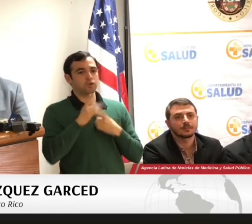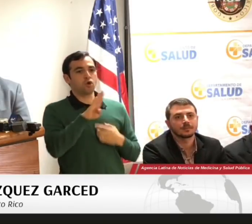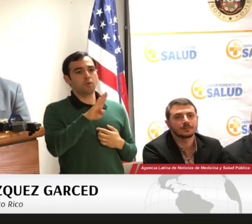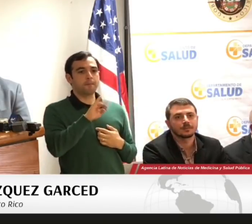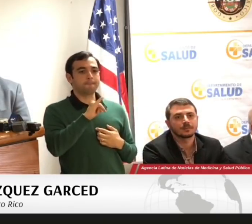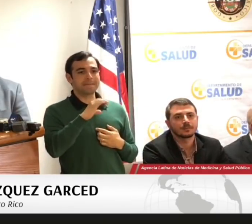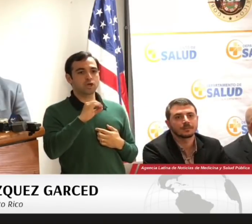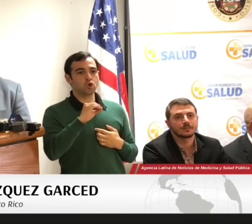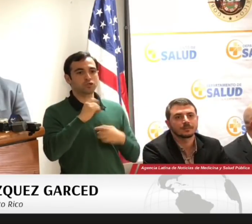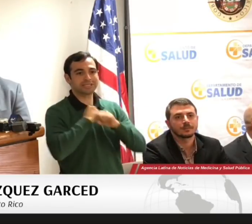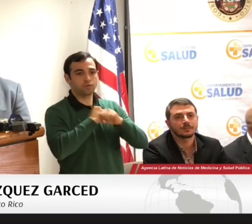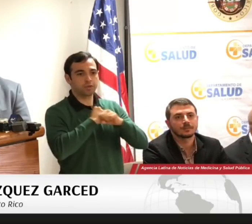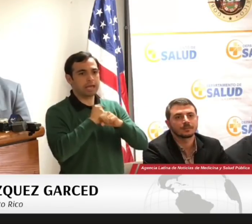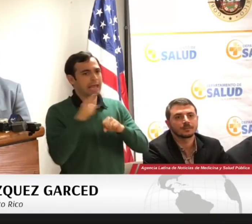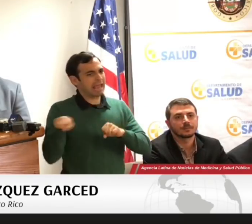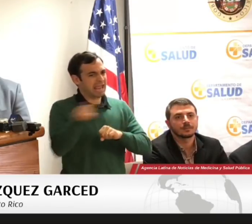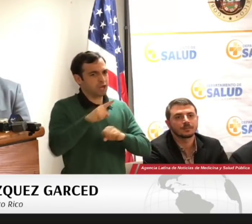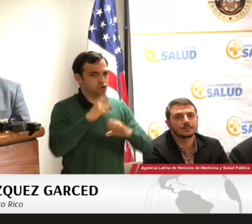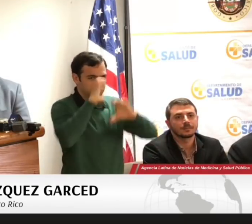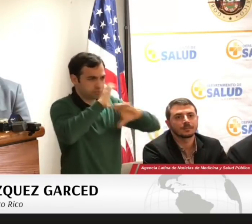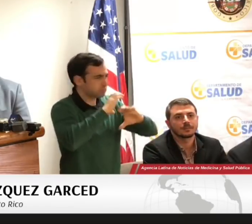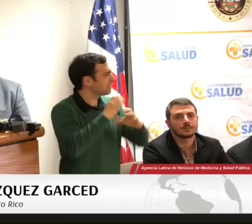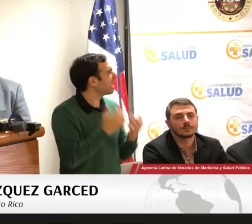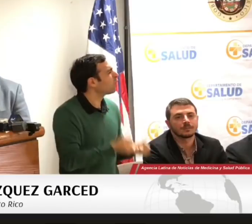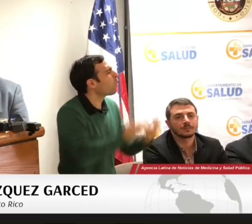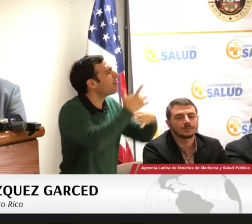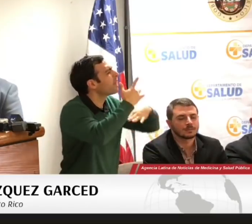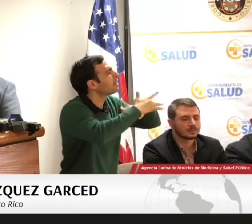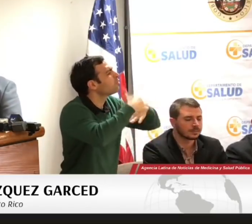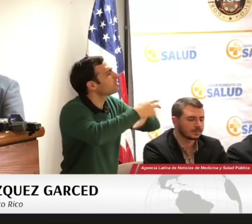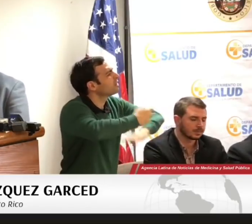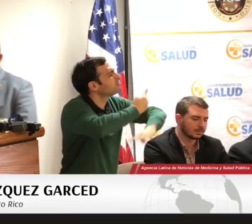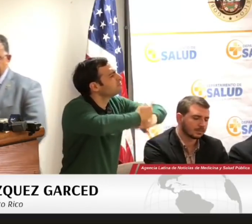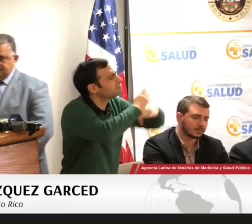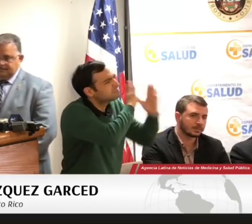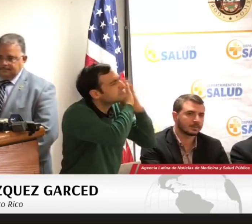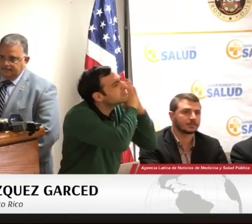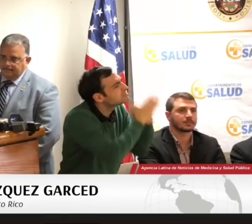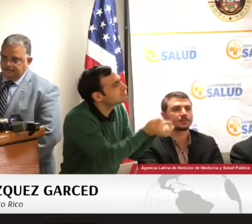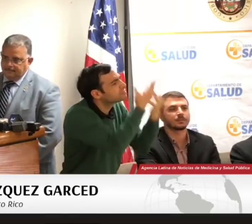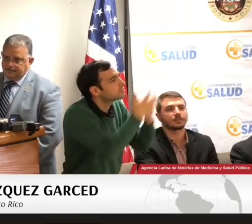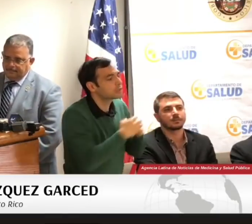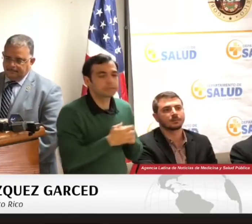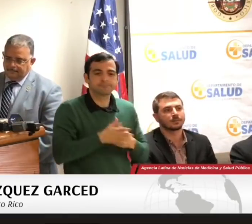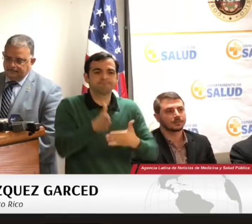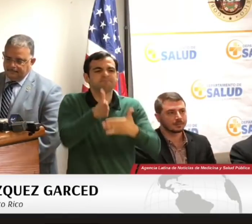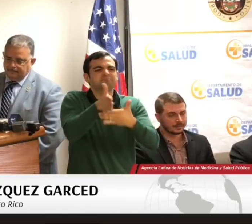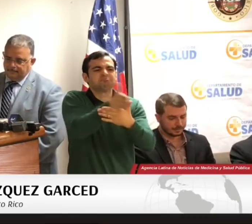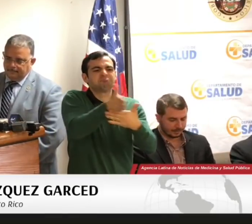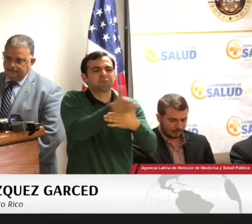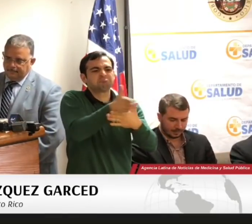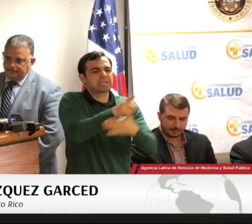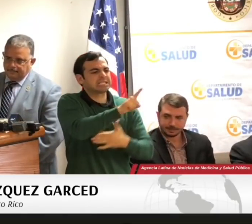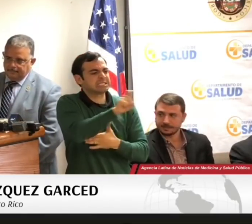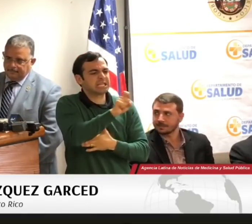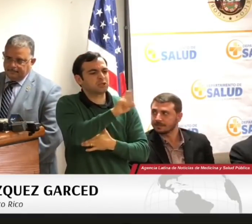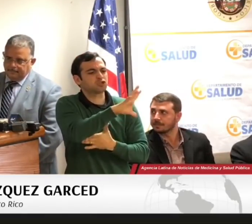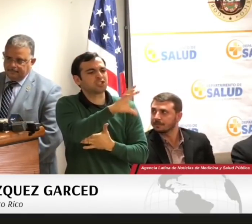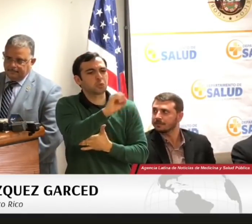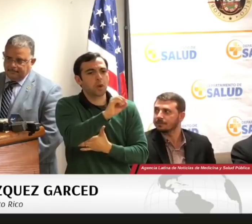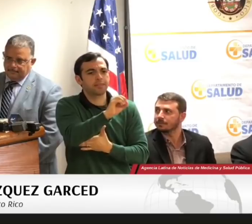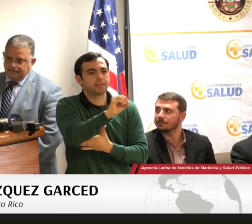y aquí está la doctora Cabrera. ¿Y cuántos disponibles al momento? El número fluctúa promedio como